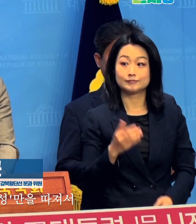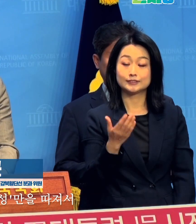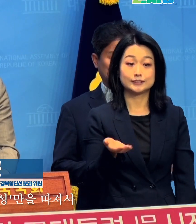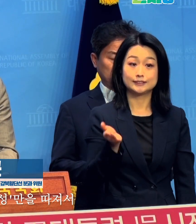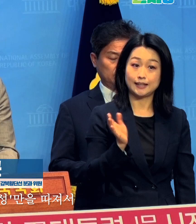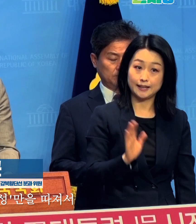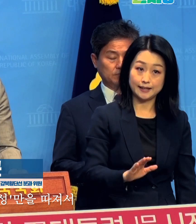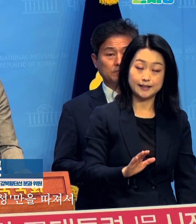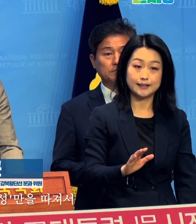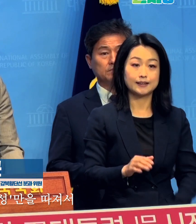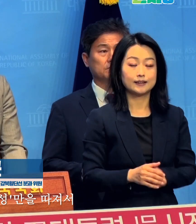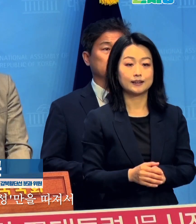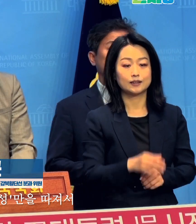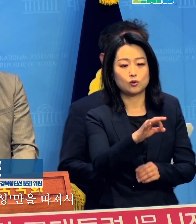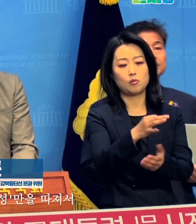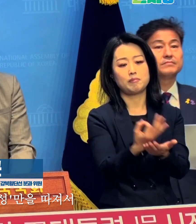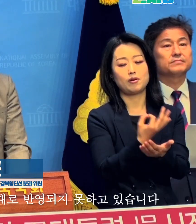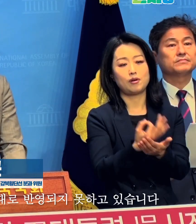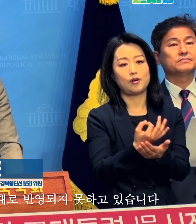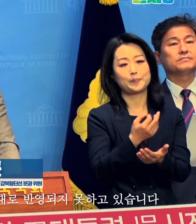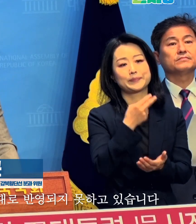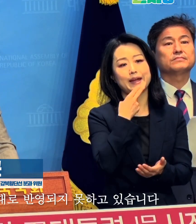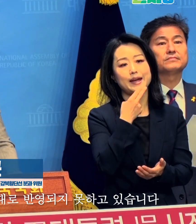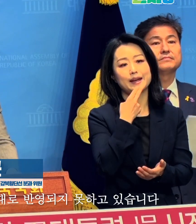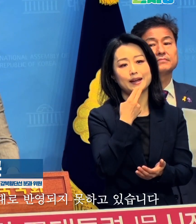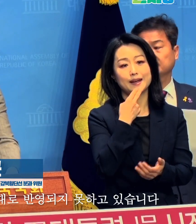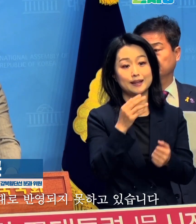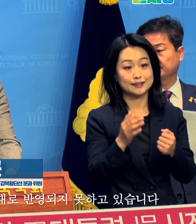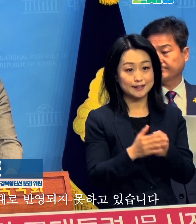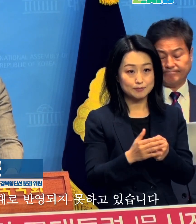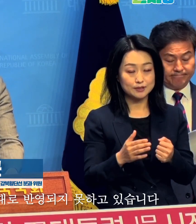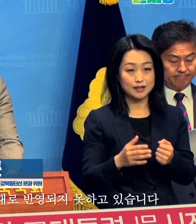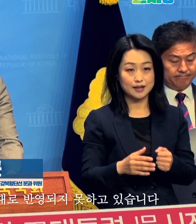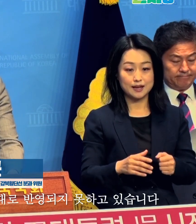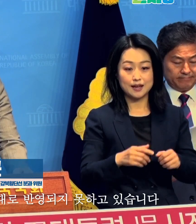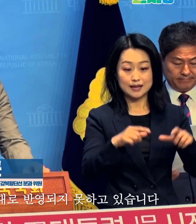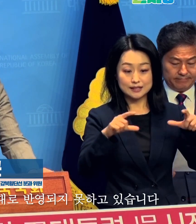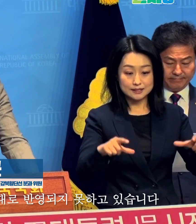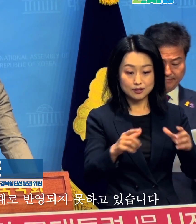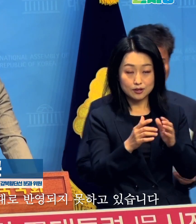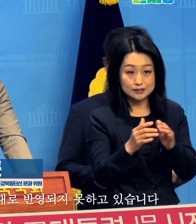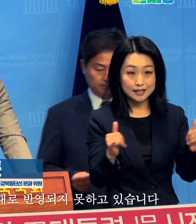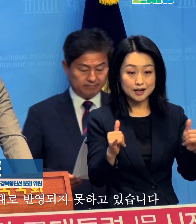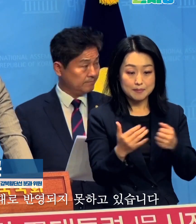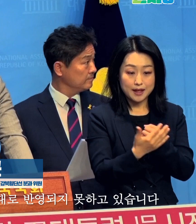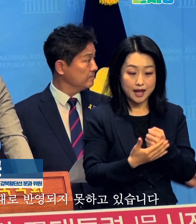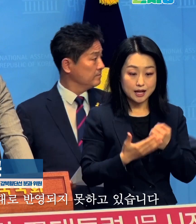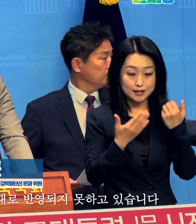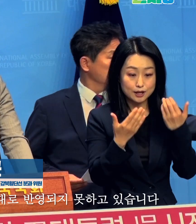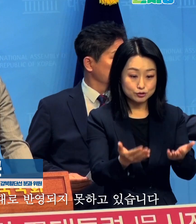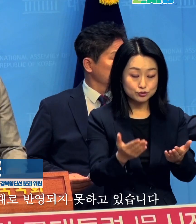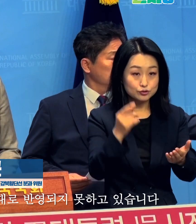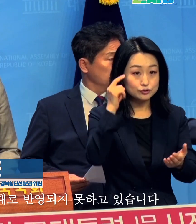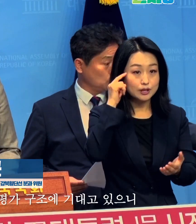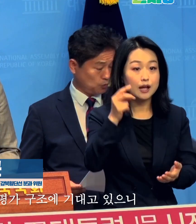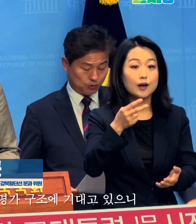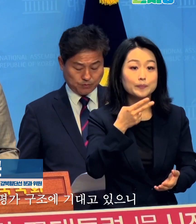그런데도 여전히 경제성만을 따져서 실제 시민들이 얻을 수 있는 편익은 제대로 반영되지 못하고